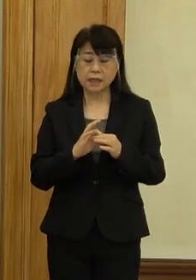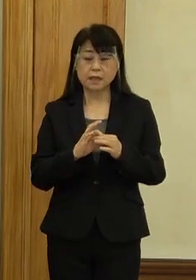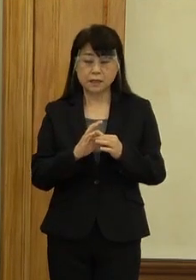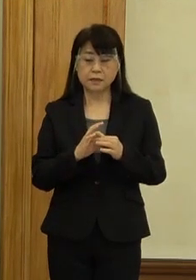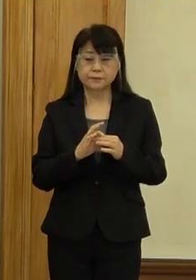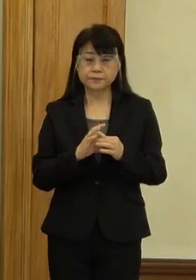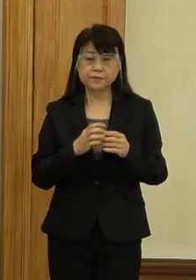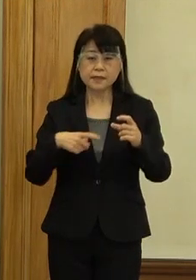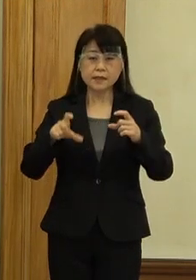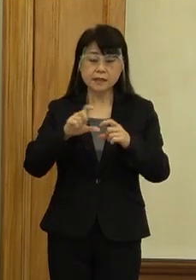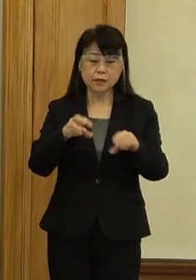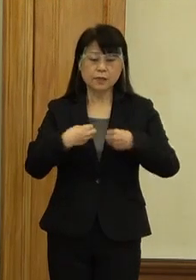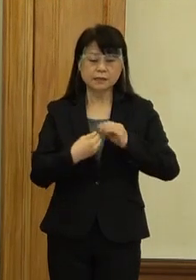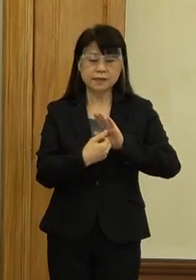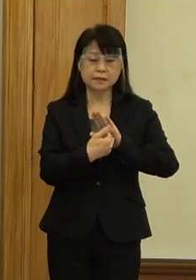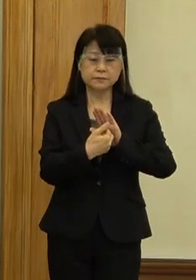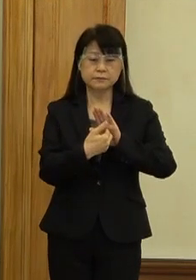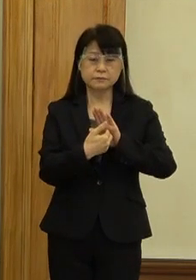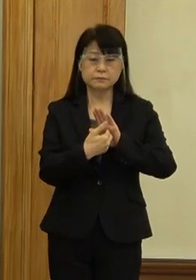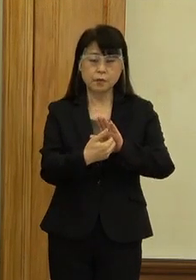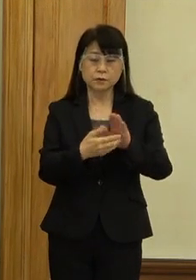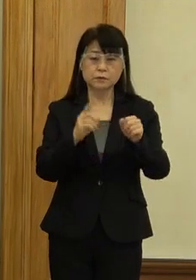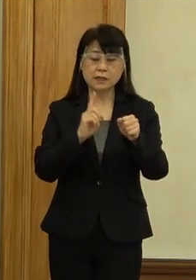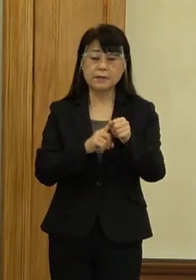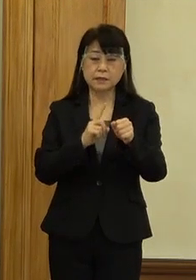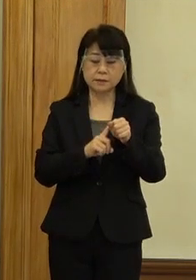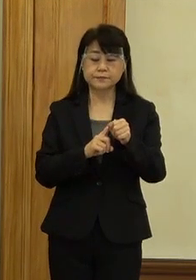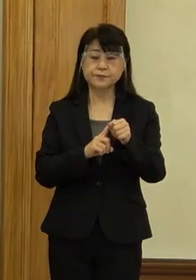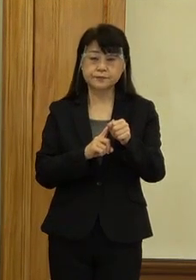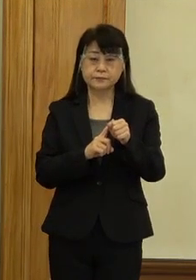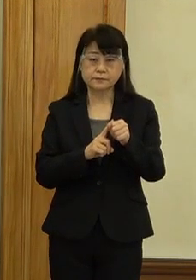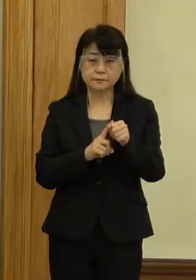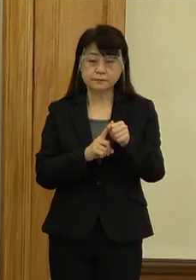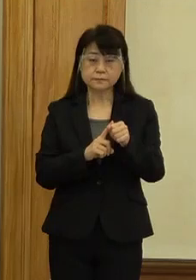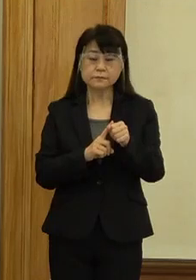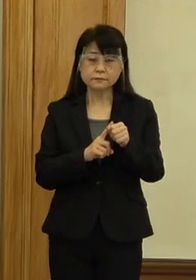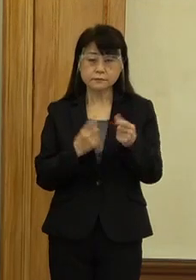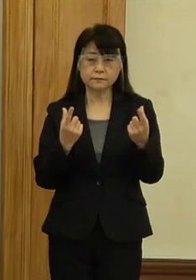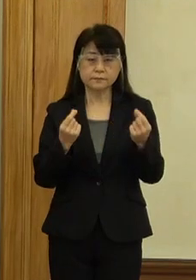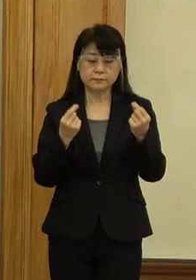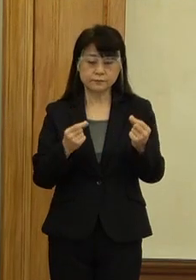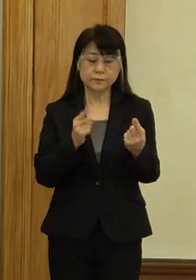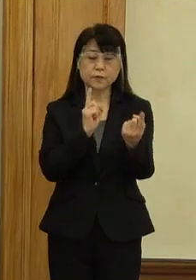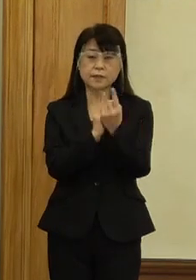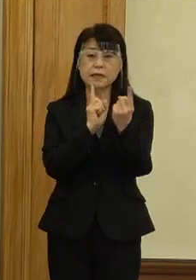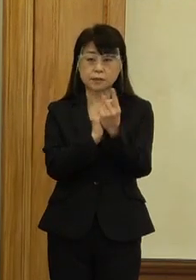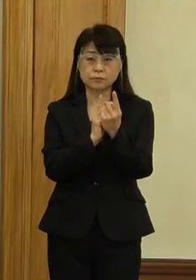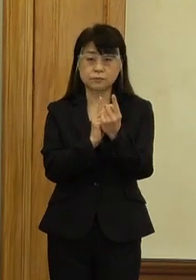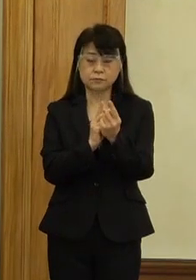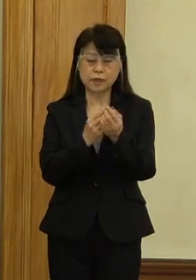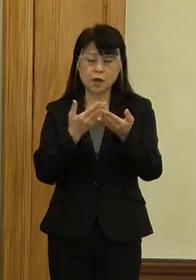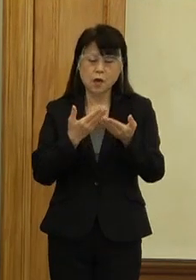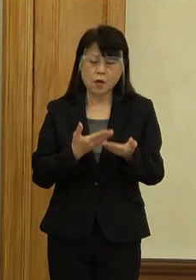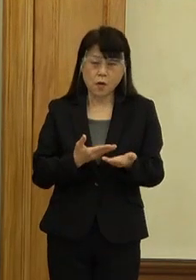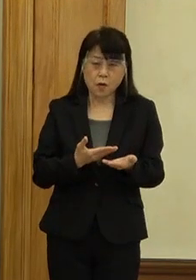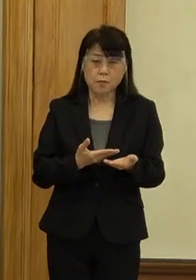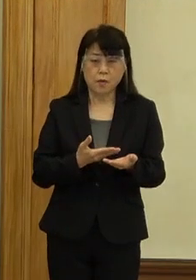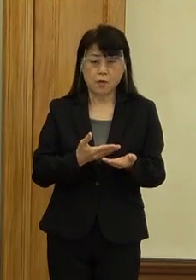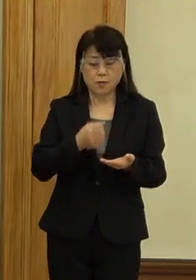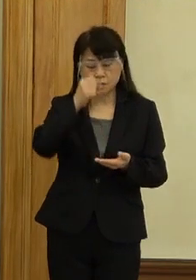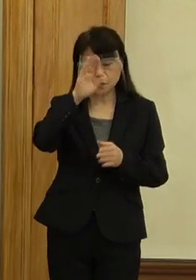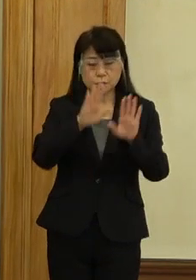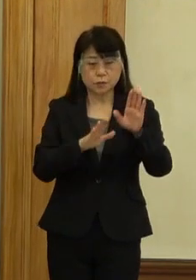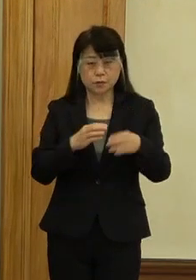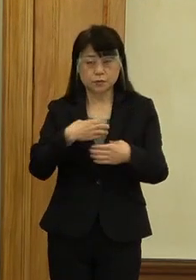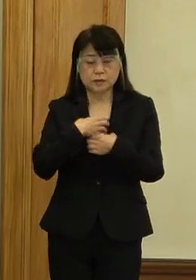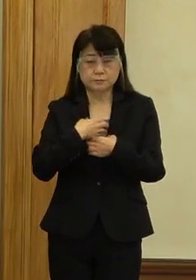は、さらなる感染拡大をできる限り防ぐこと、またメリハリのある対策で重症化リスクのある方への感染を